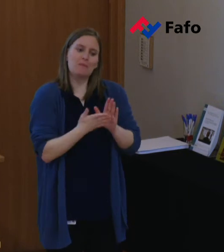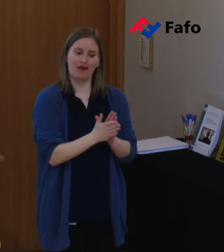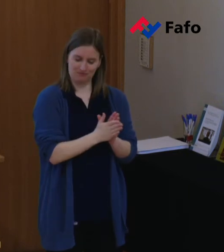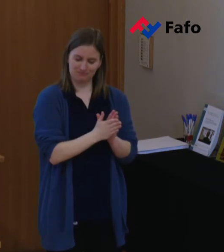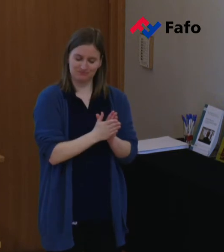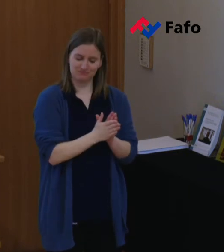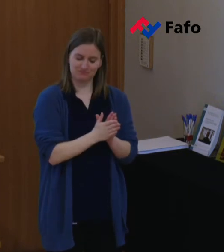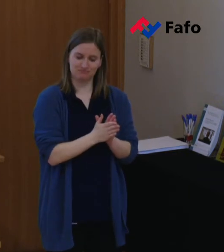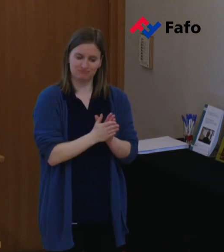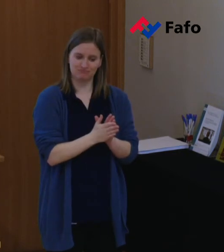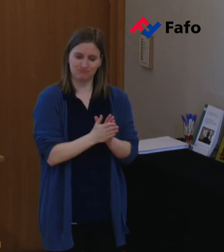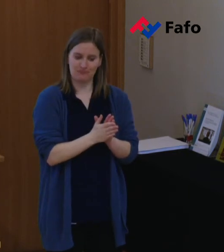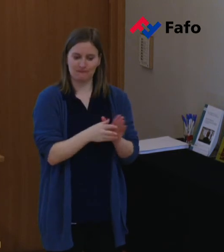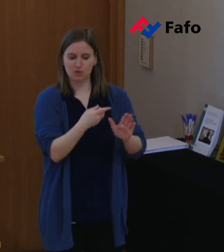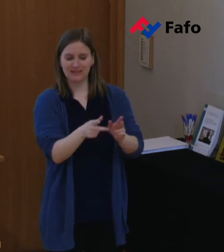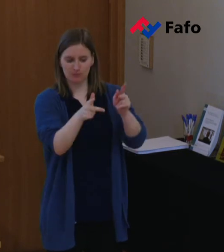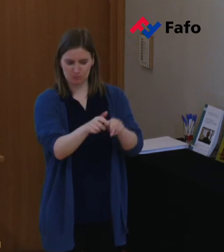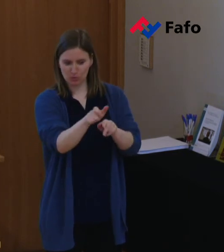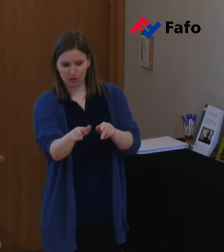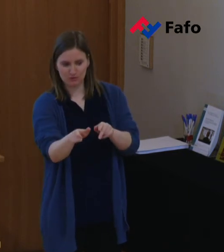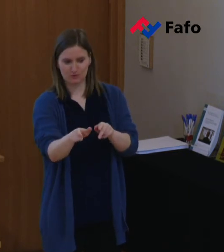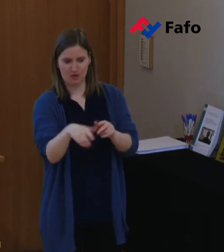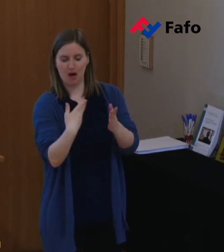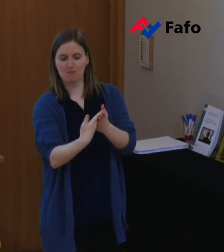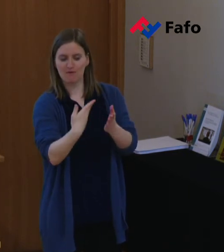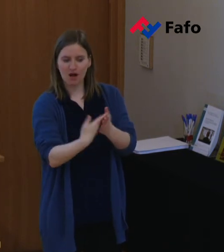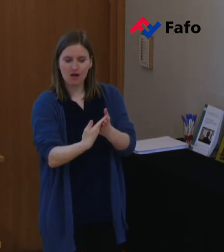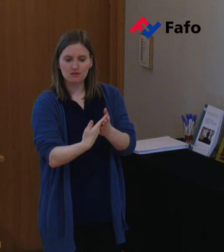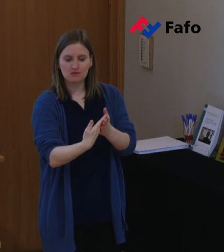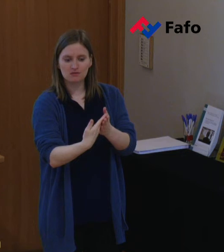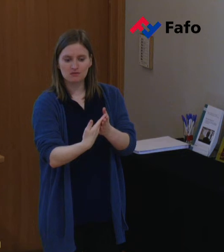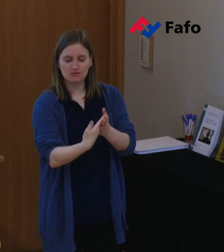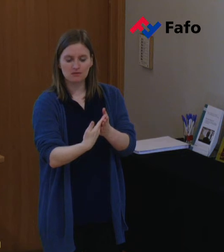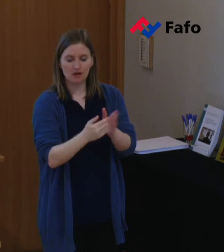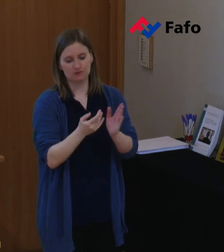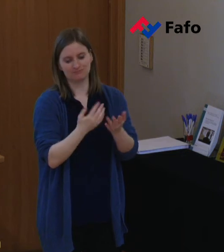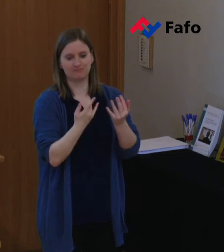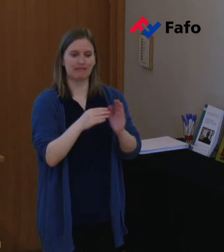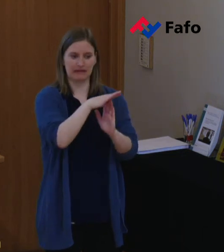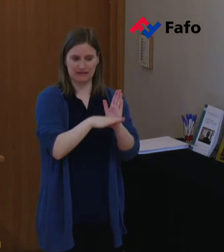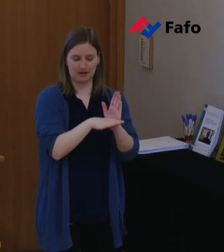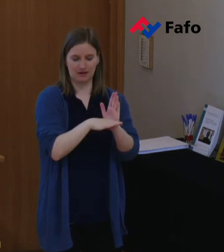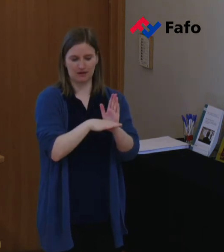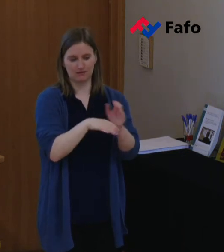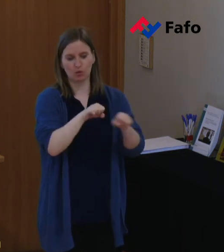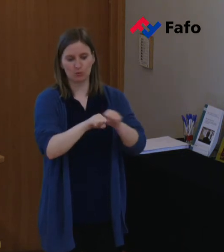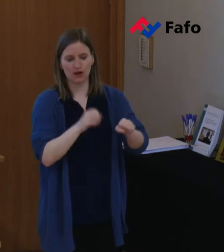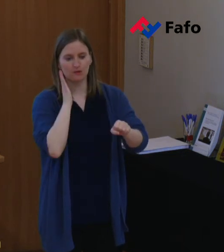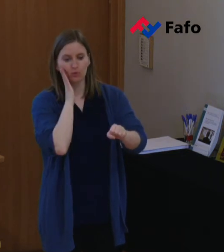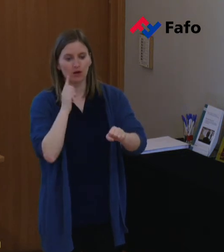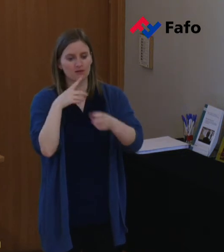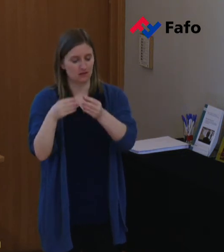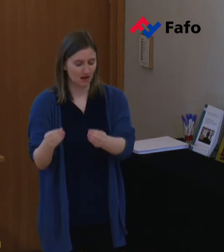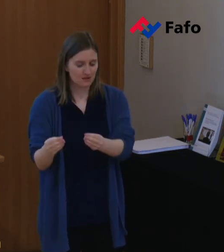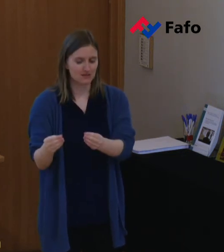her. Så de brukere som da har på en måte blitt anbefalt av enten de står på venteliste til kommunal bolig i Sandnes,